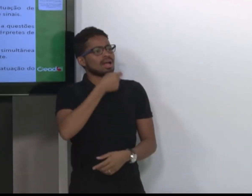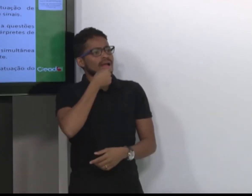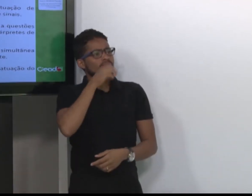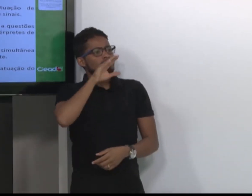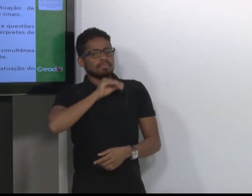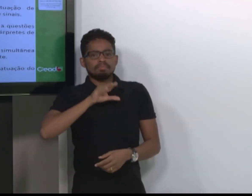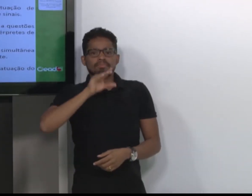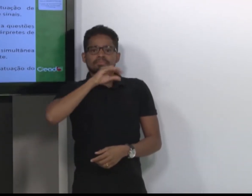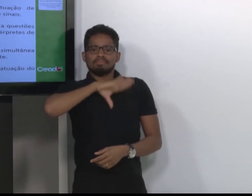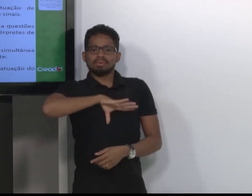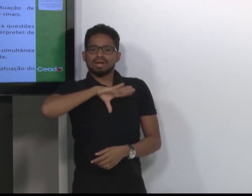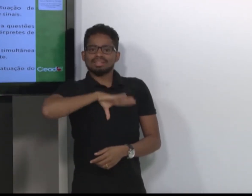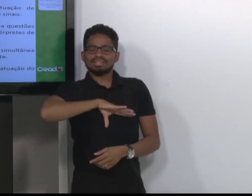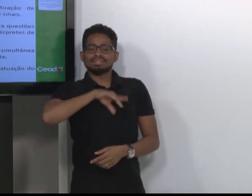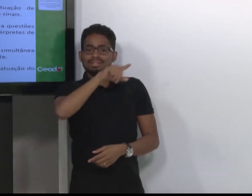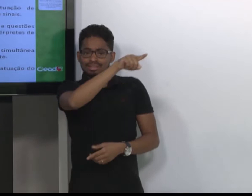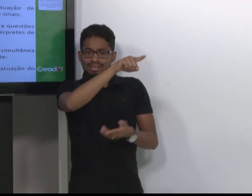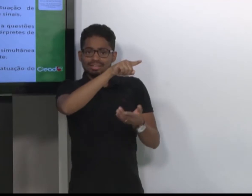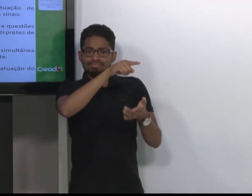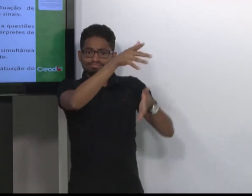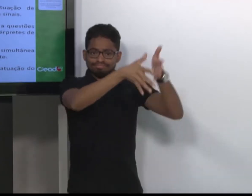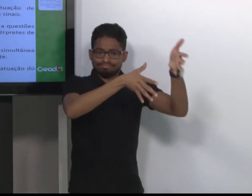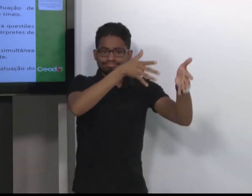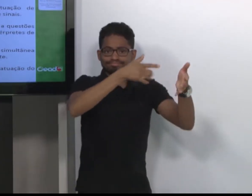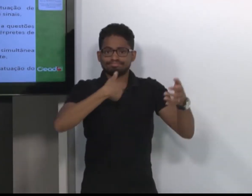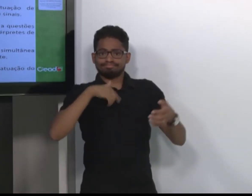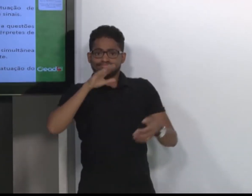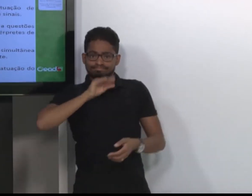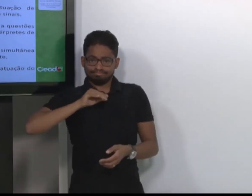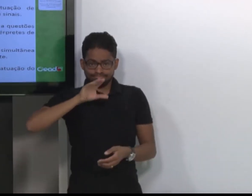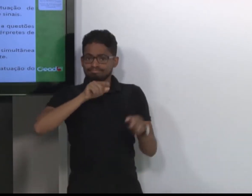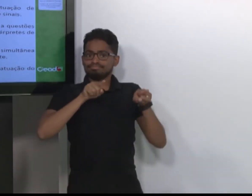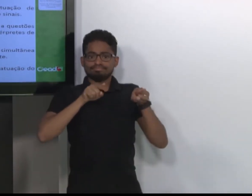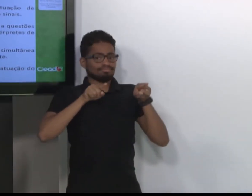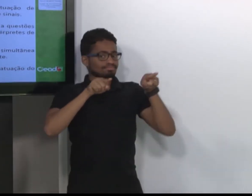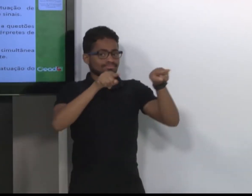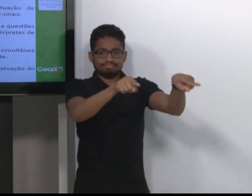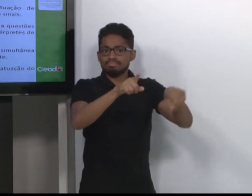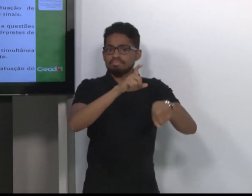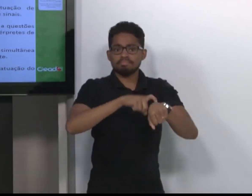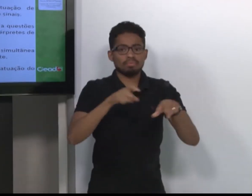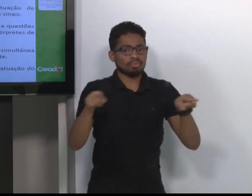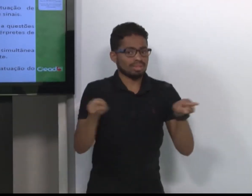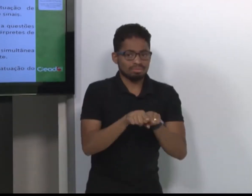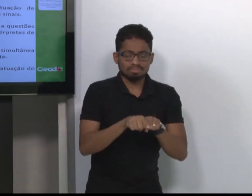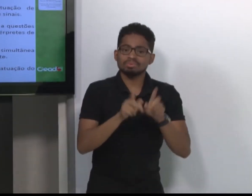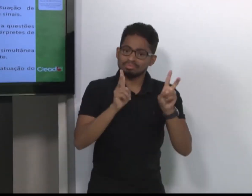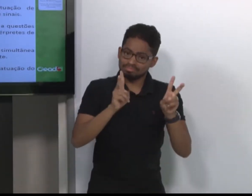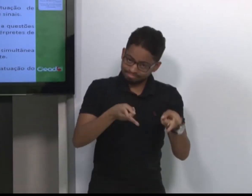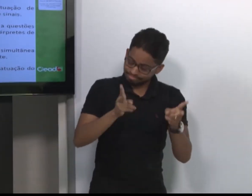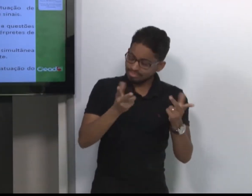uma nova forma, que é onde o surdo é o enunciador e o intérprete faz a